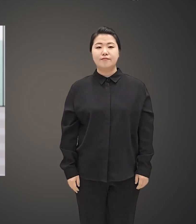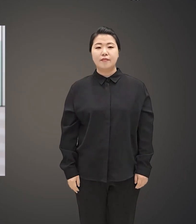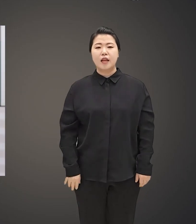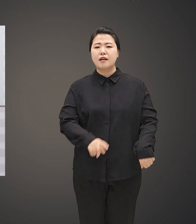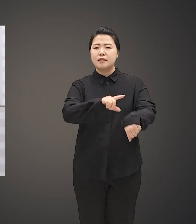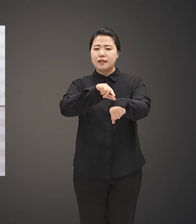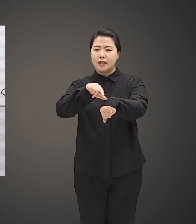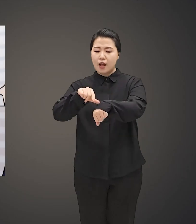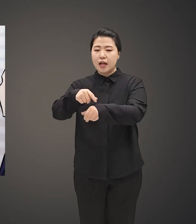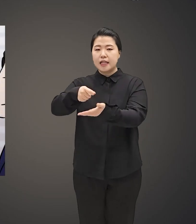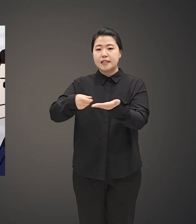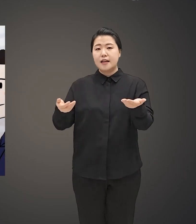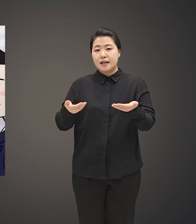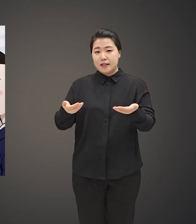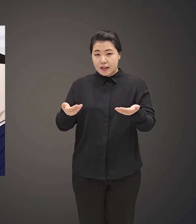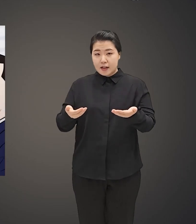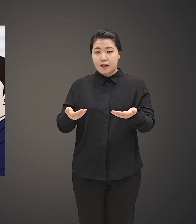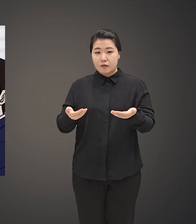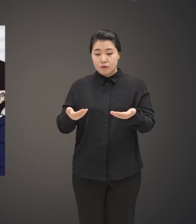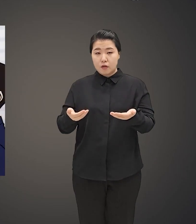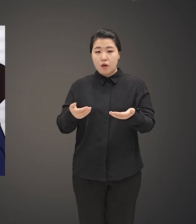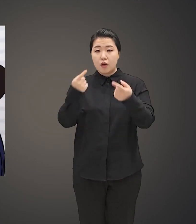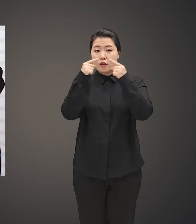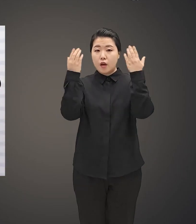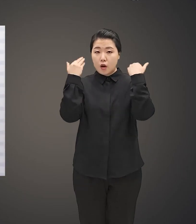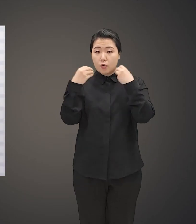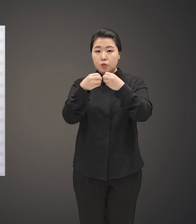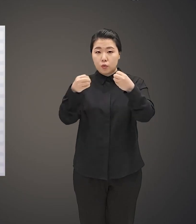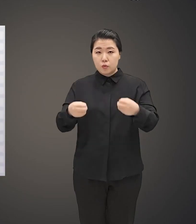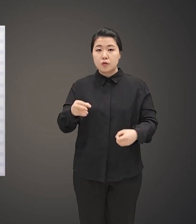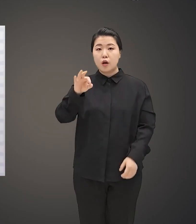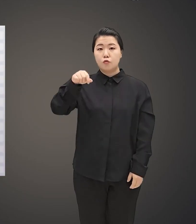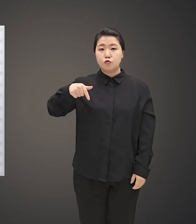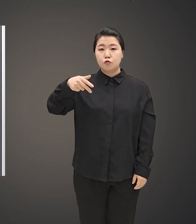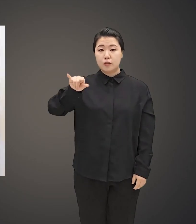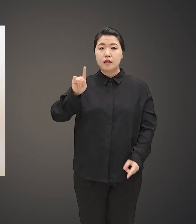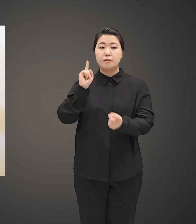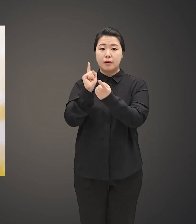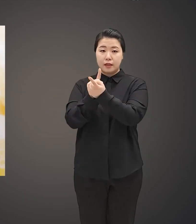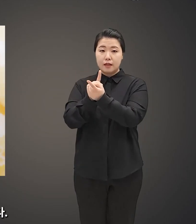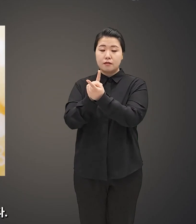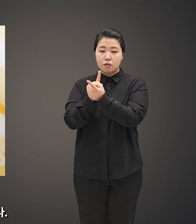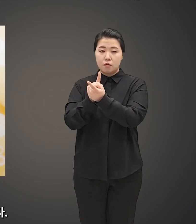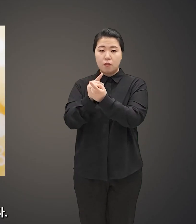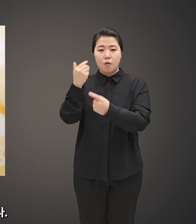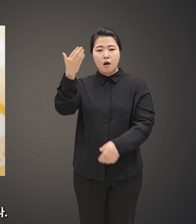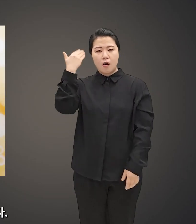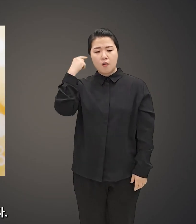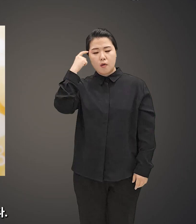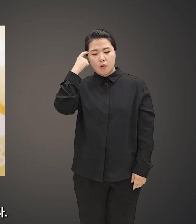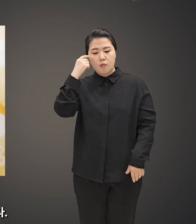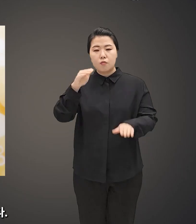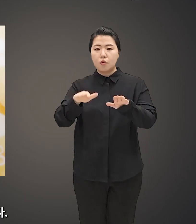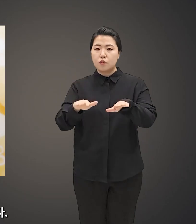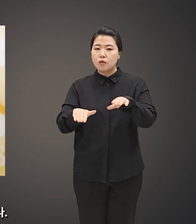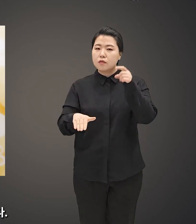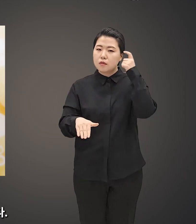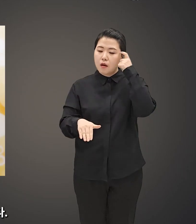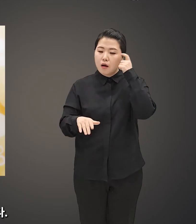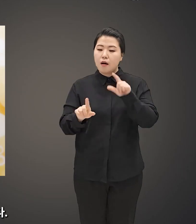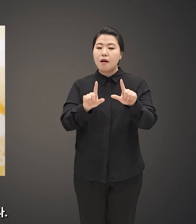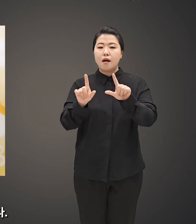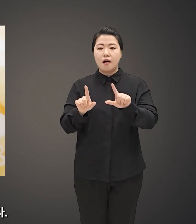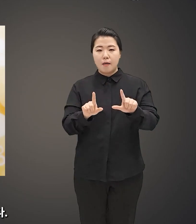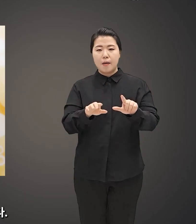시간이 흘러 기자일을 하고 있는 혜미는 대학교 동창인 우재를 만나 과거를 회상하고 현재를